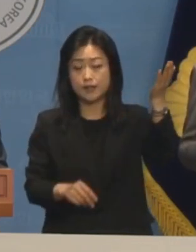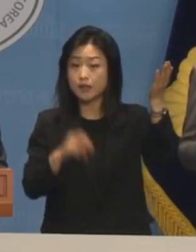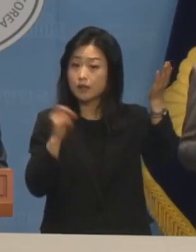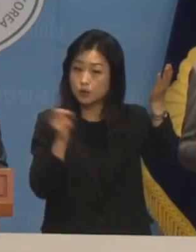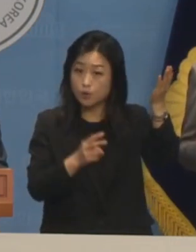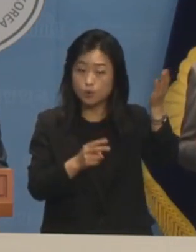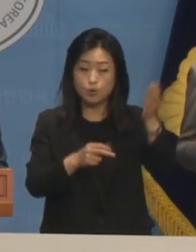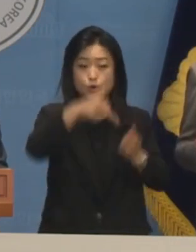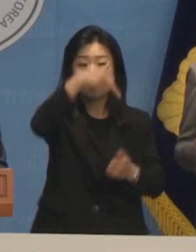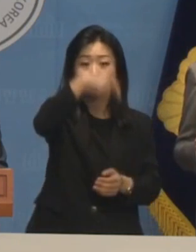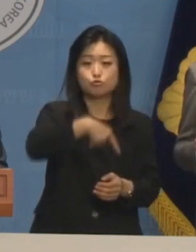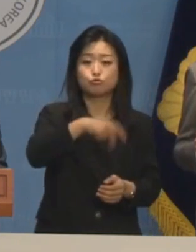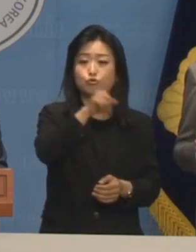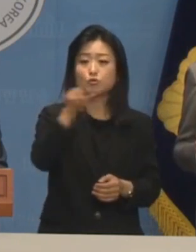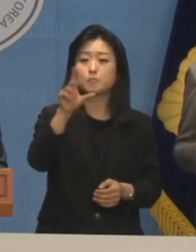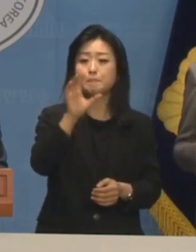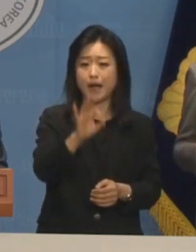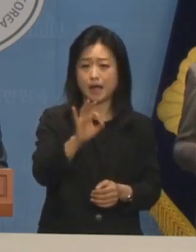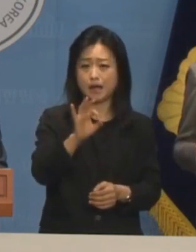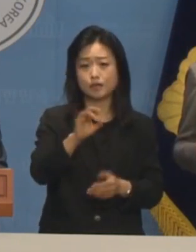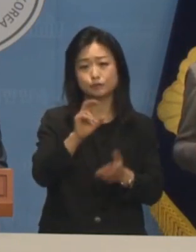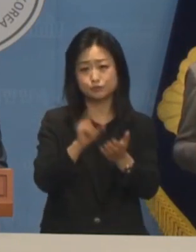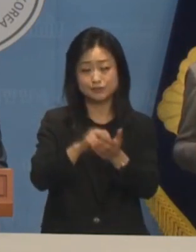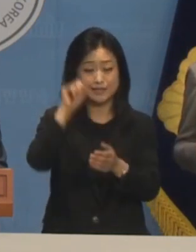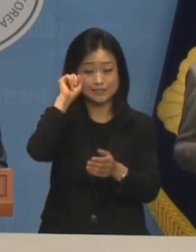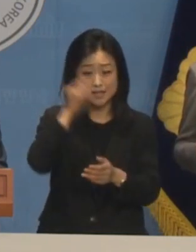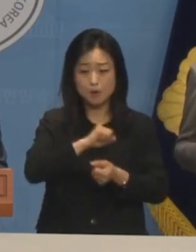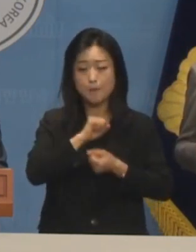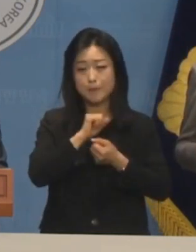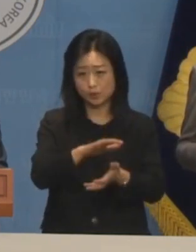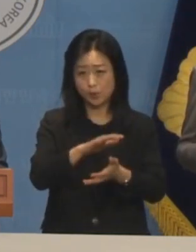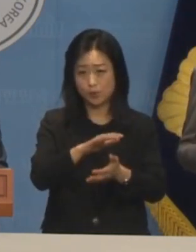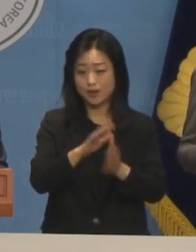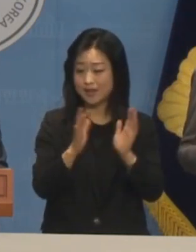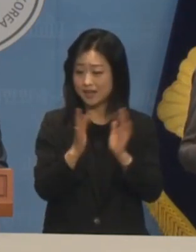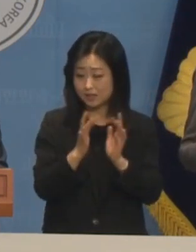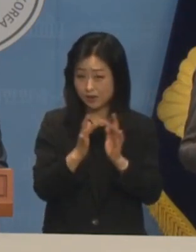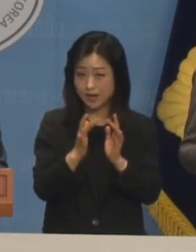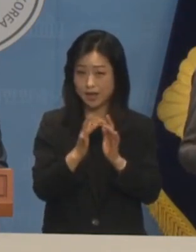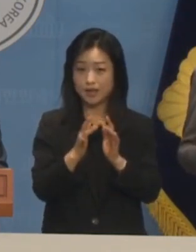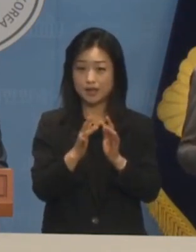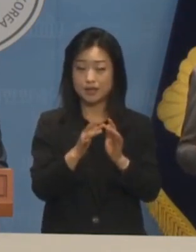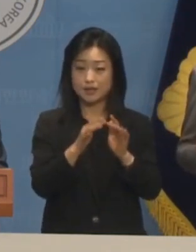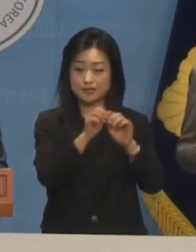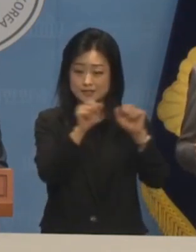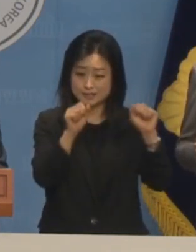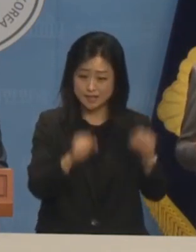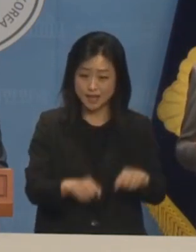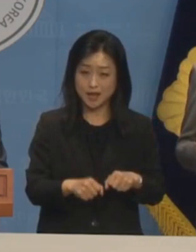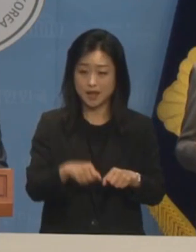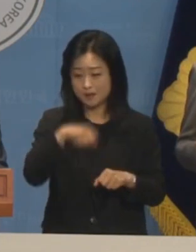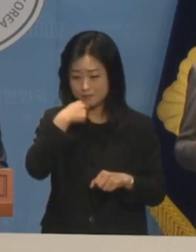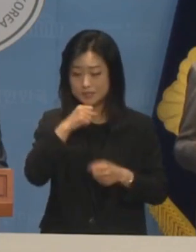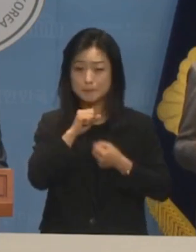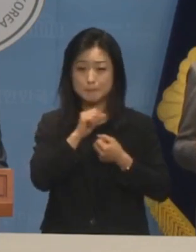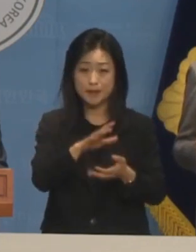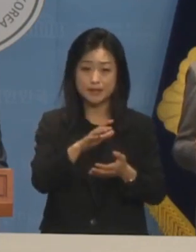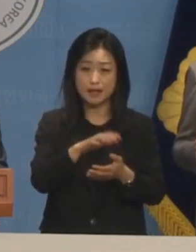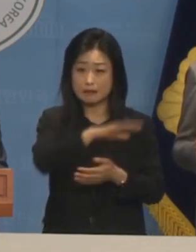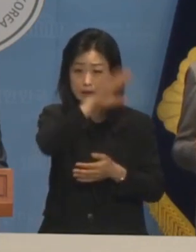특히 쿠팡은 이커머스, 새벽 배송, 온라인 콘텐츠, 음식 배달까지